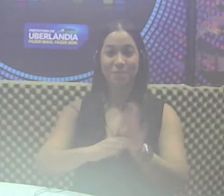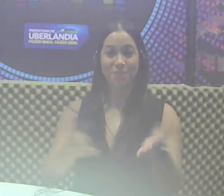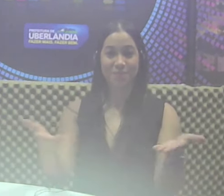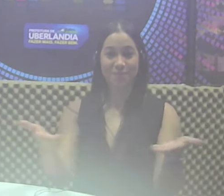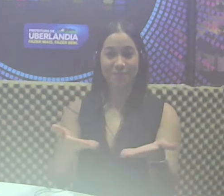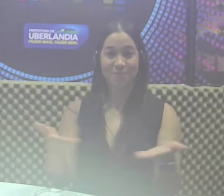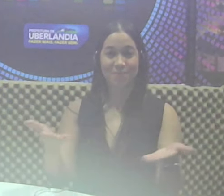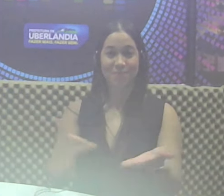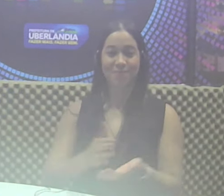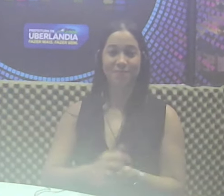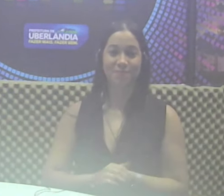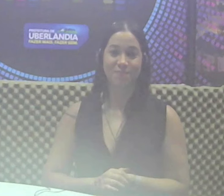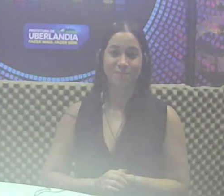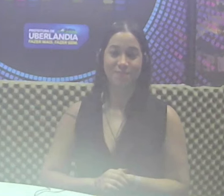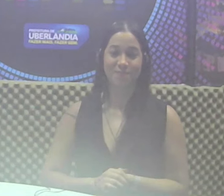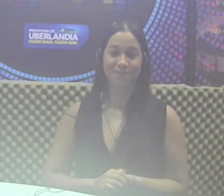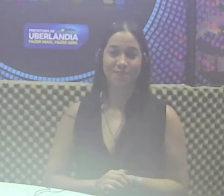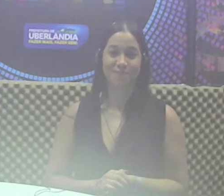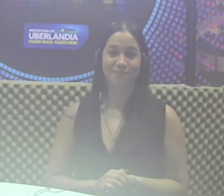hoje.